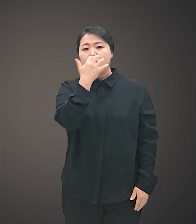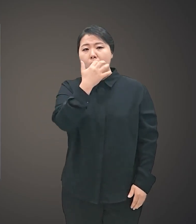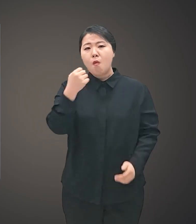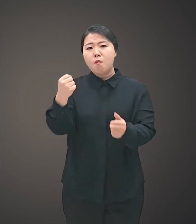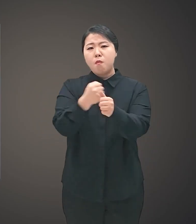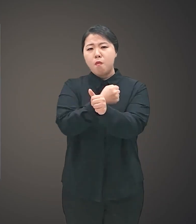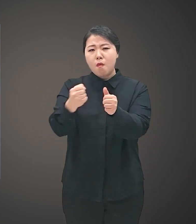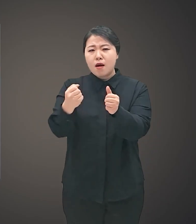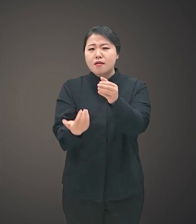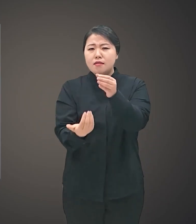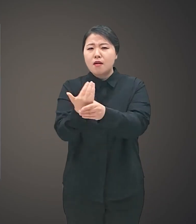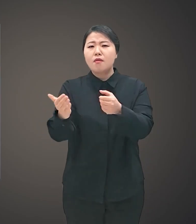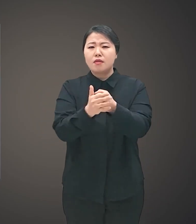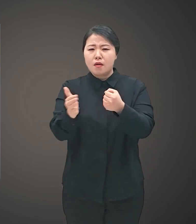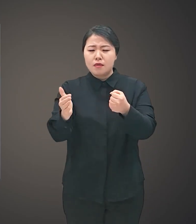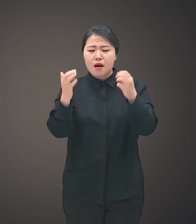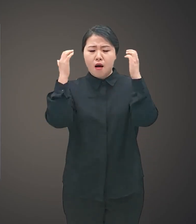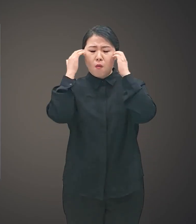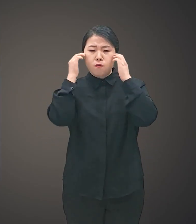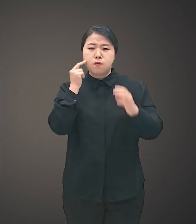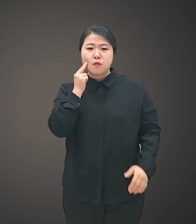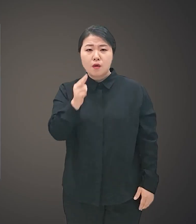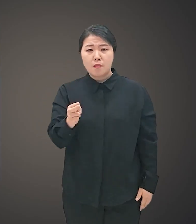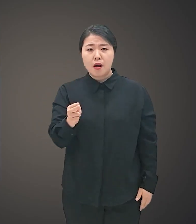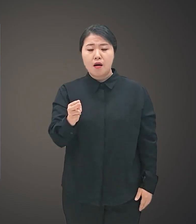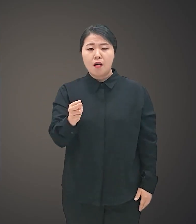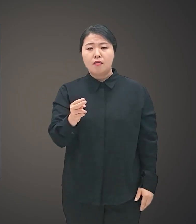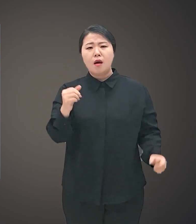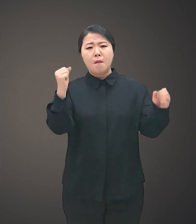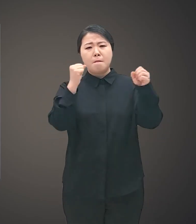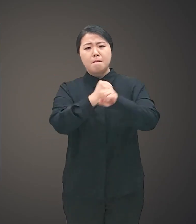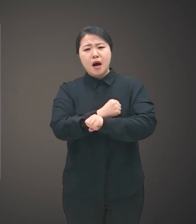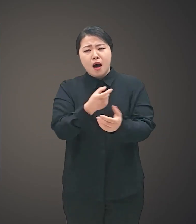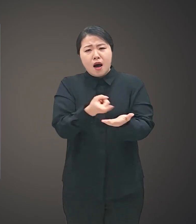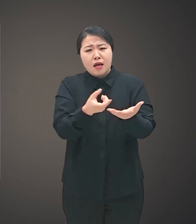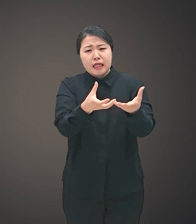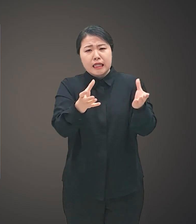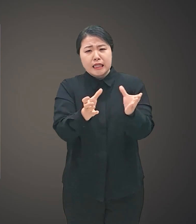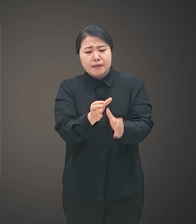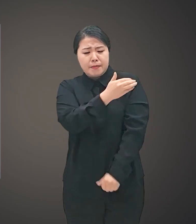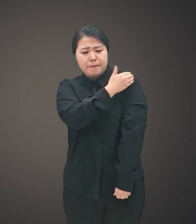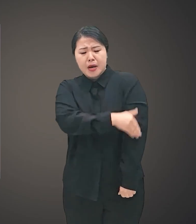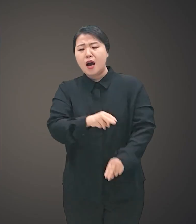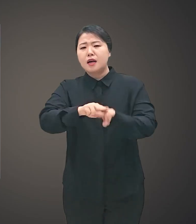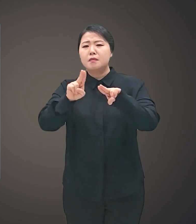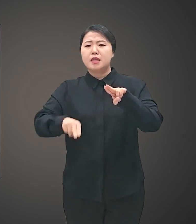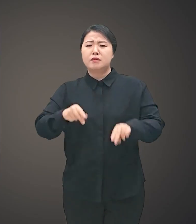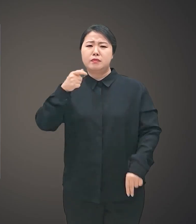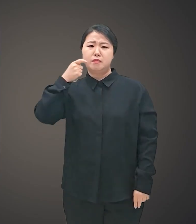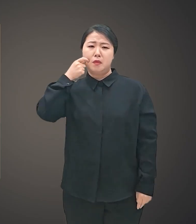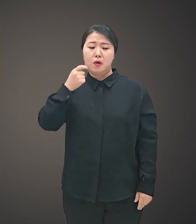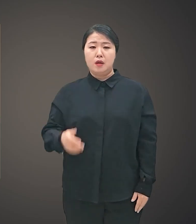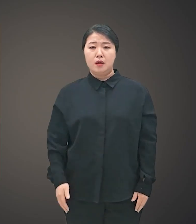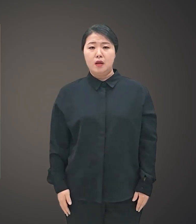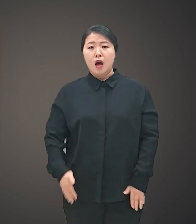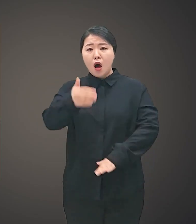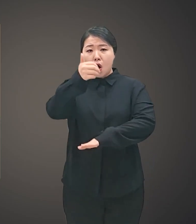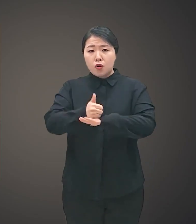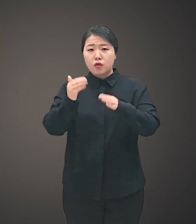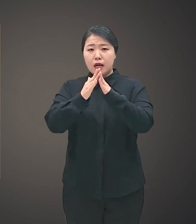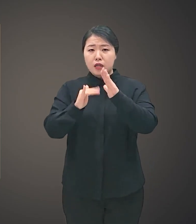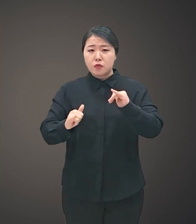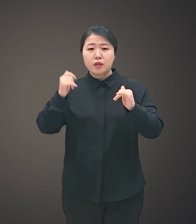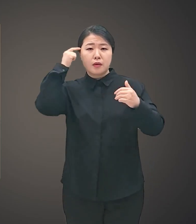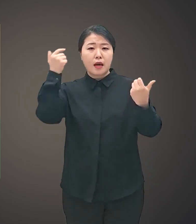그의 가족은 비극적인 사건으로 큰 상처를 받지만 그는 차마 쓰러져가는 하키팀을 버릴 수 없다. 결국